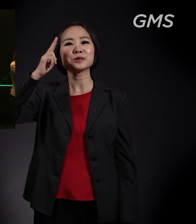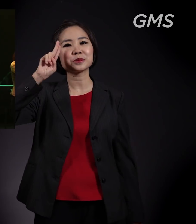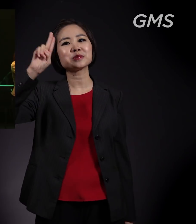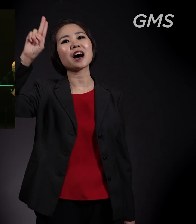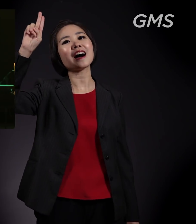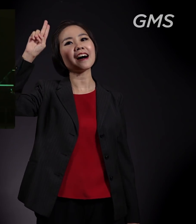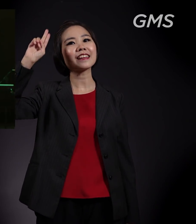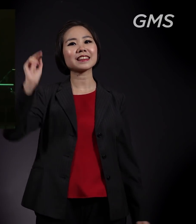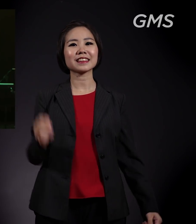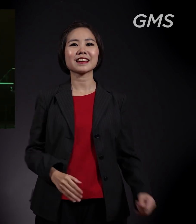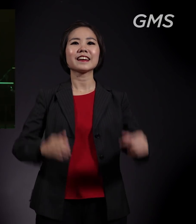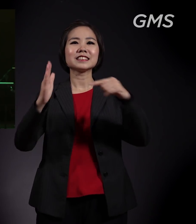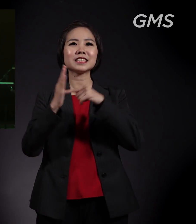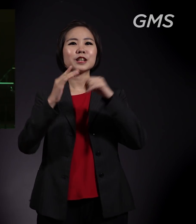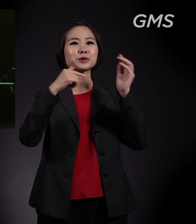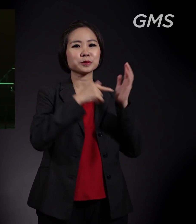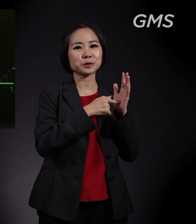Terpujilah Tuhan